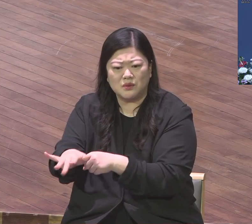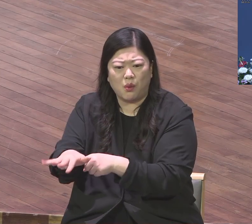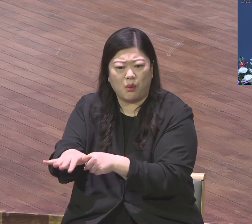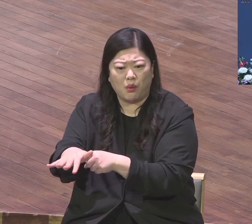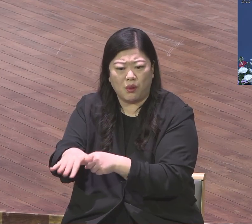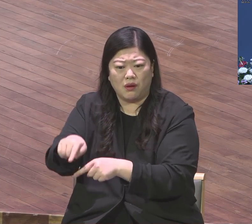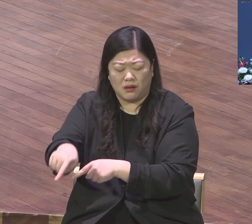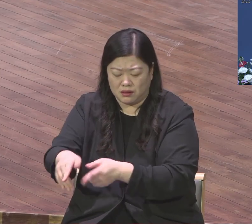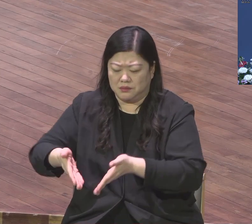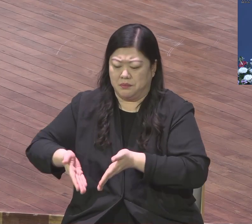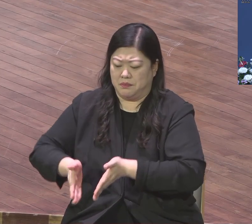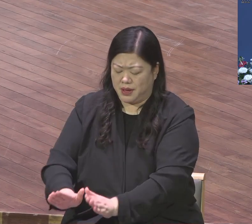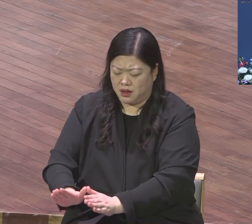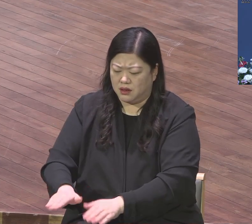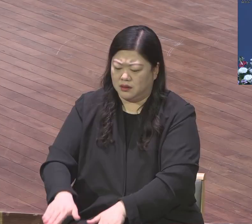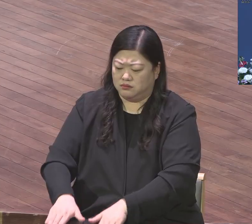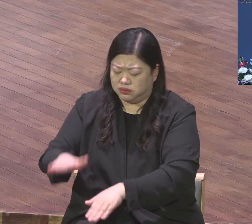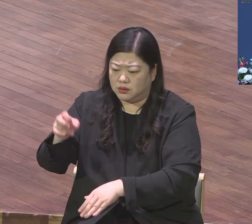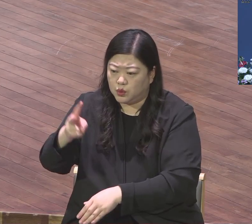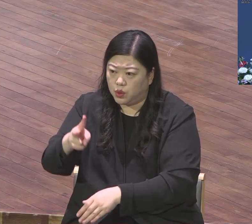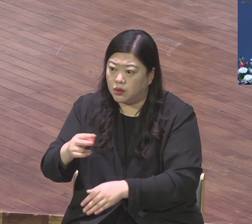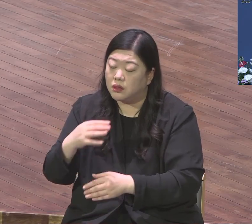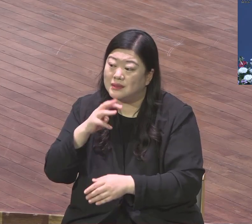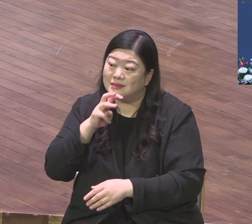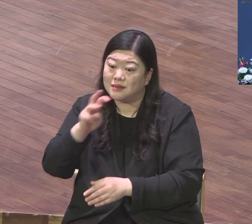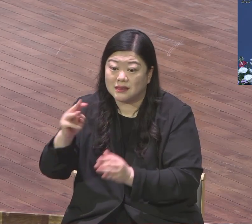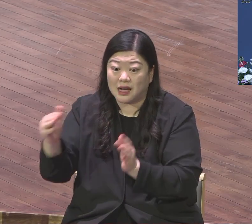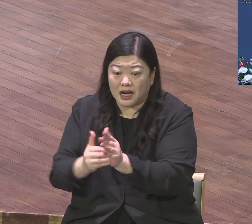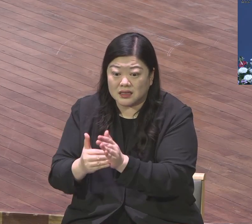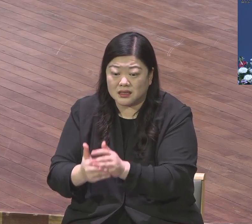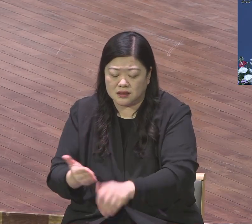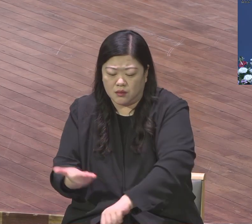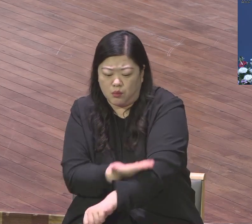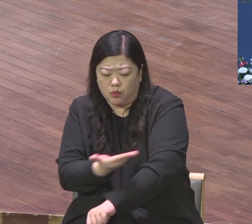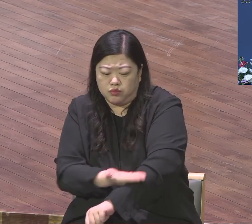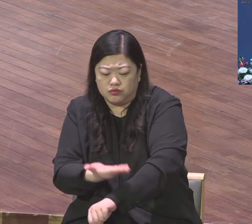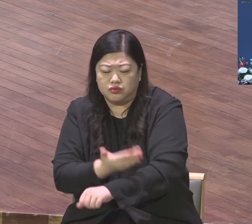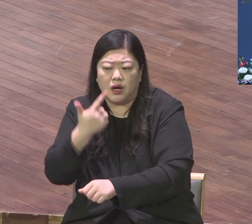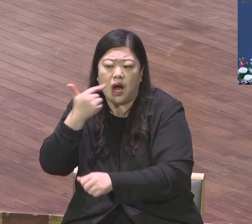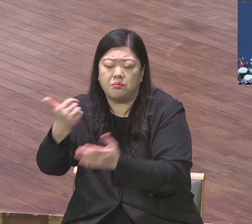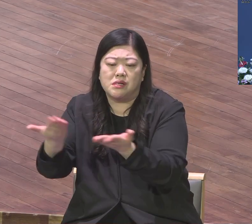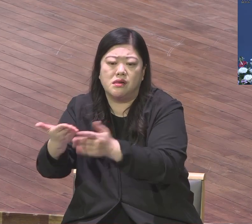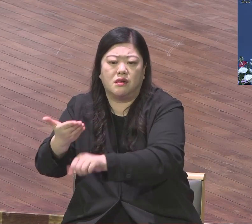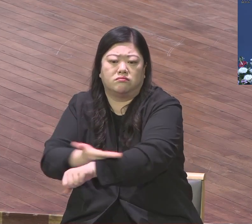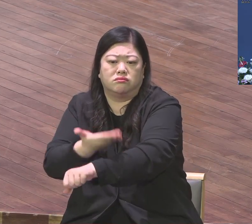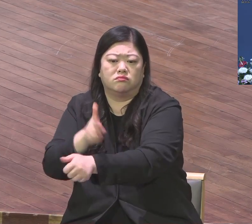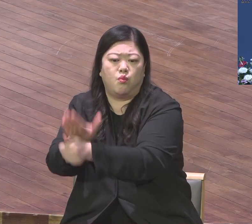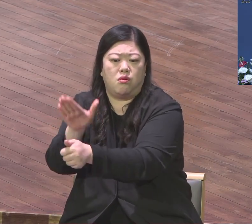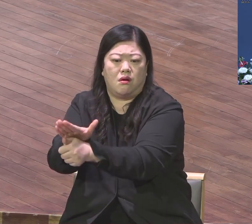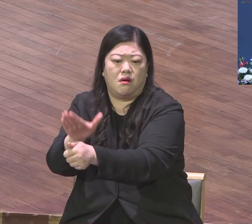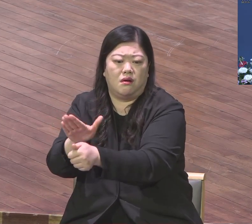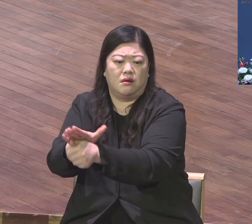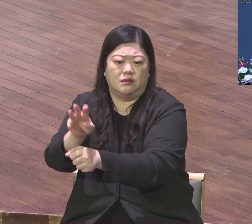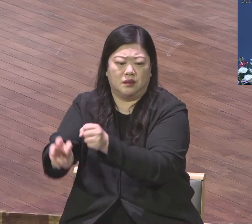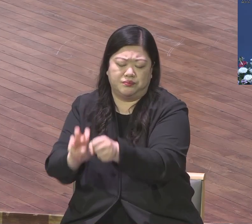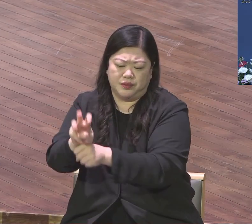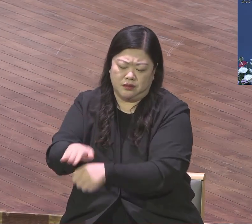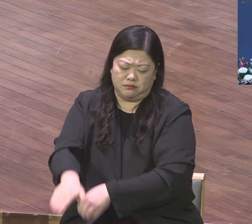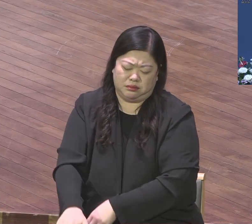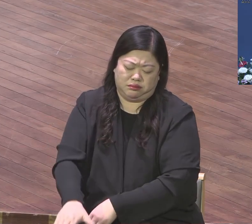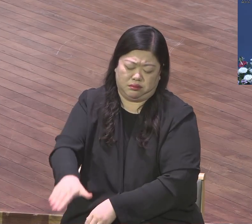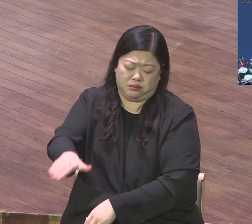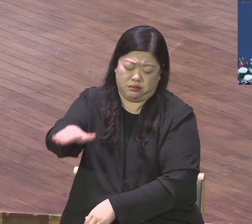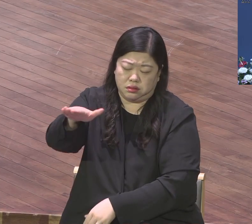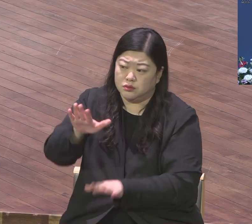서론이고, 내가 누구냐? 내가 너희들을 구원하러 온 창조주 하나님이시다.